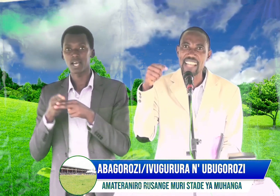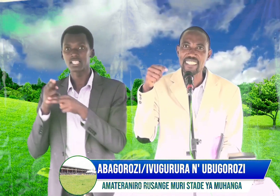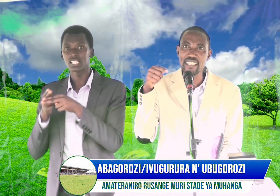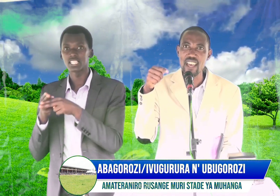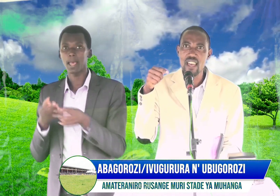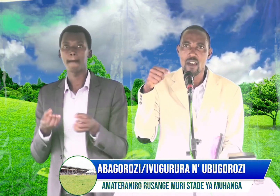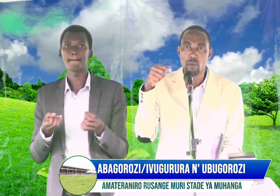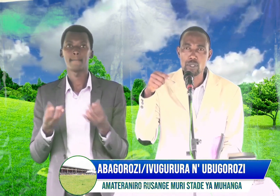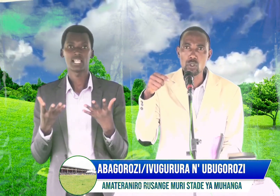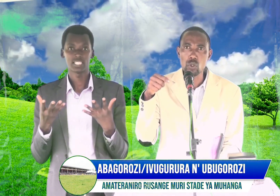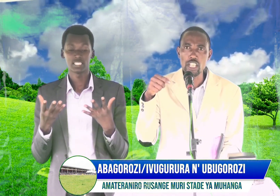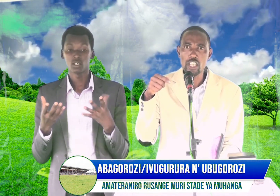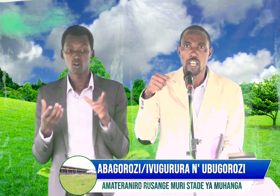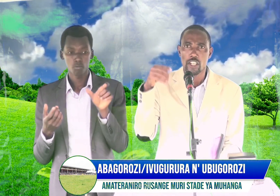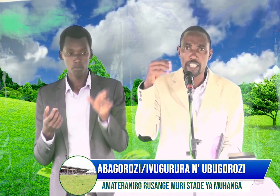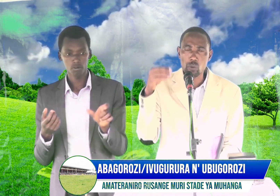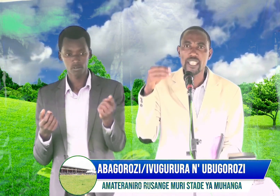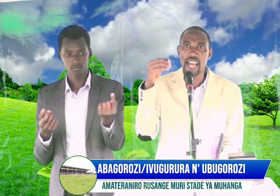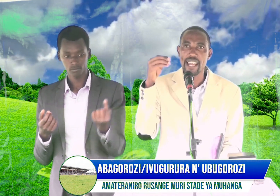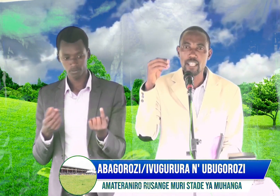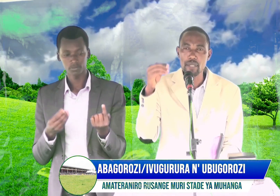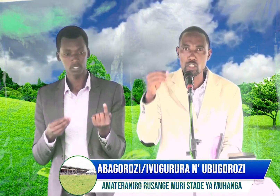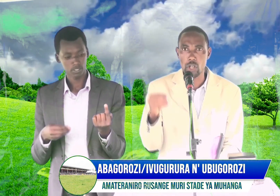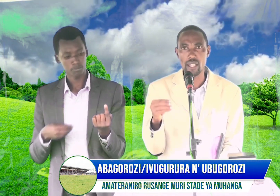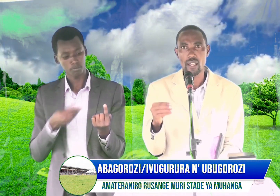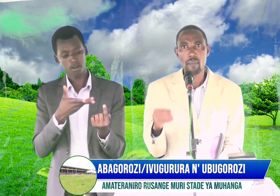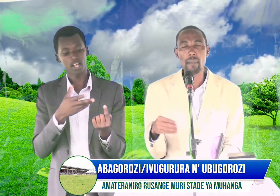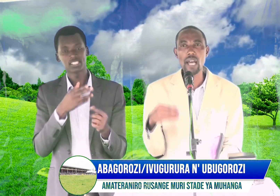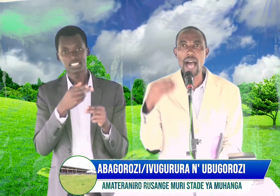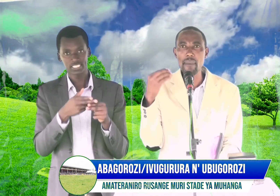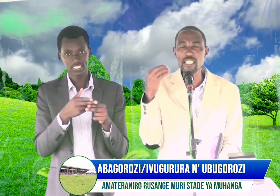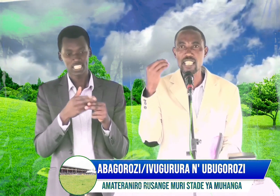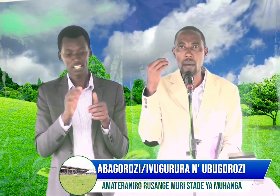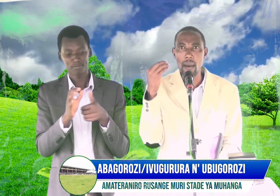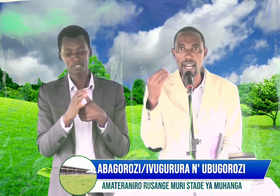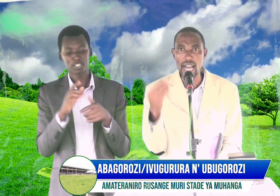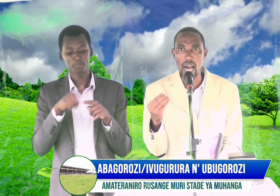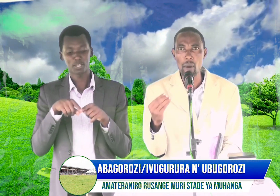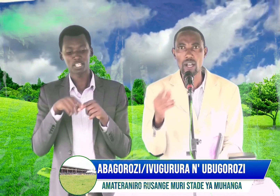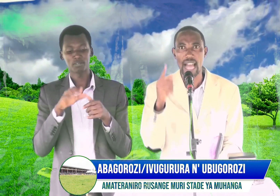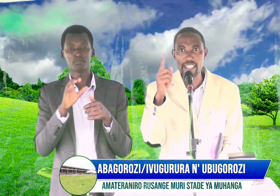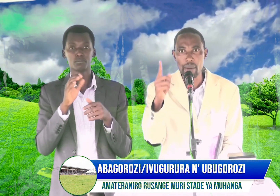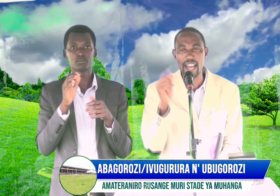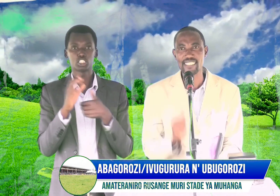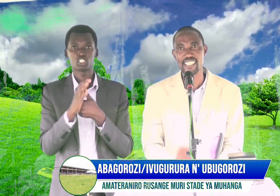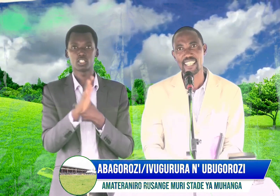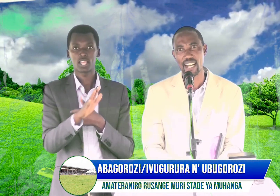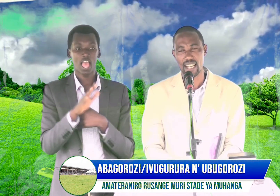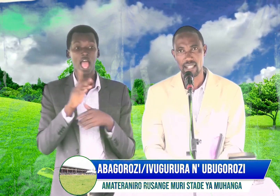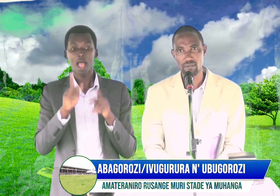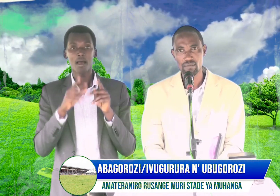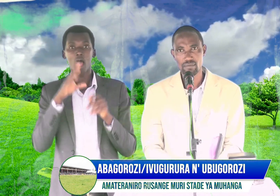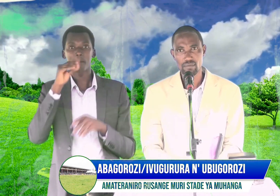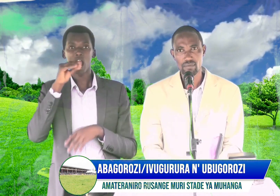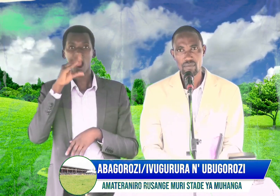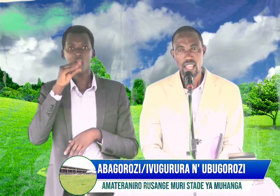izina ryagiye mu by'ukuri rikwirana n'imico ye bamwe babise ba magambo kandi